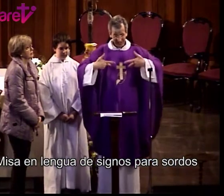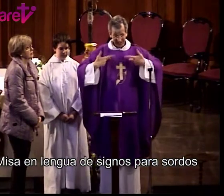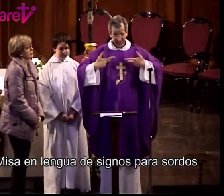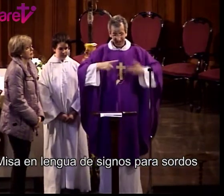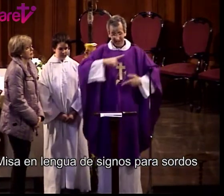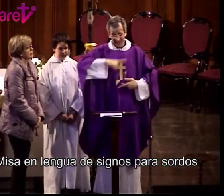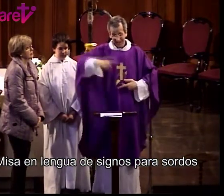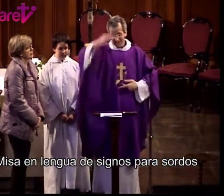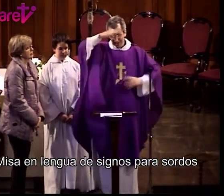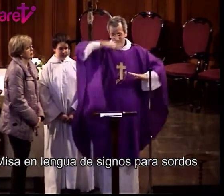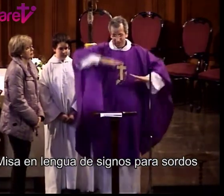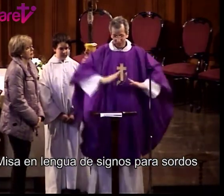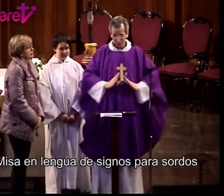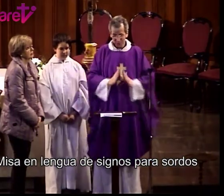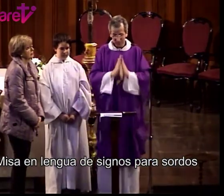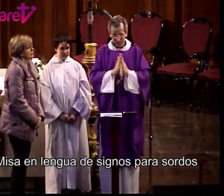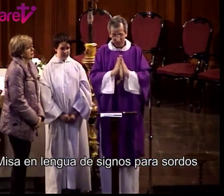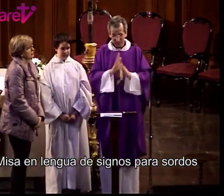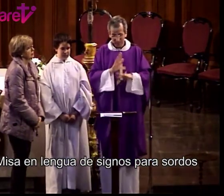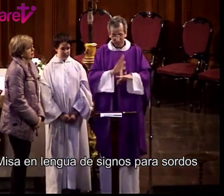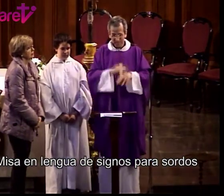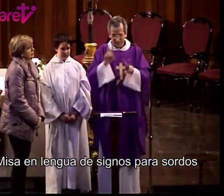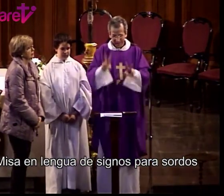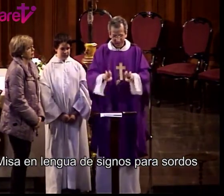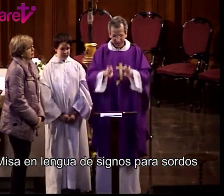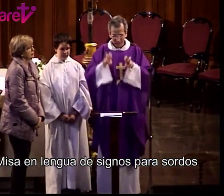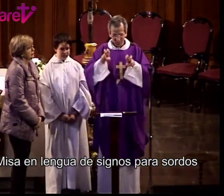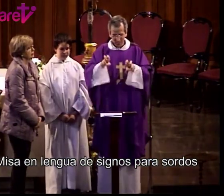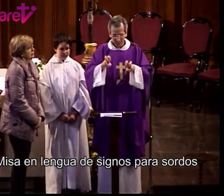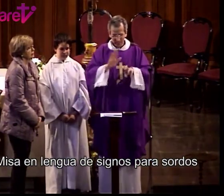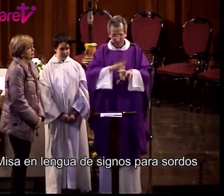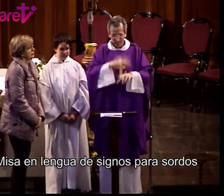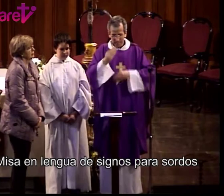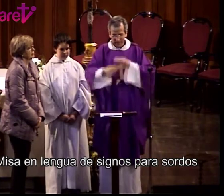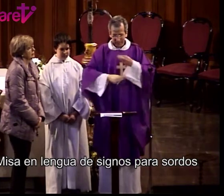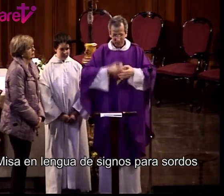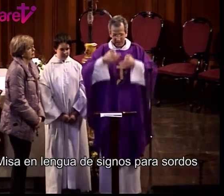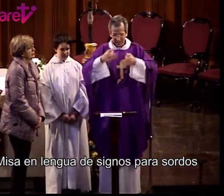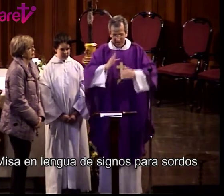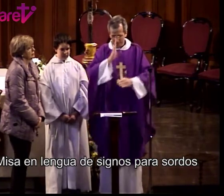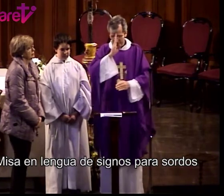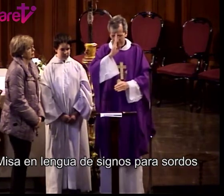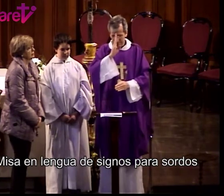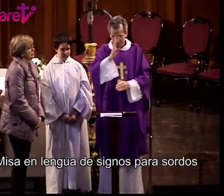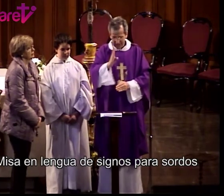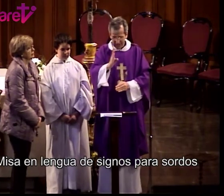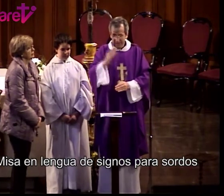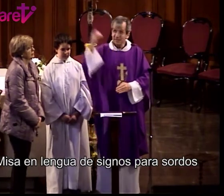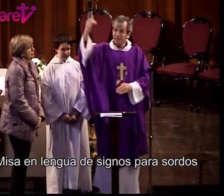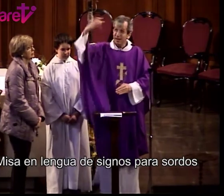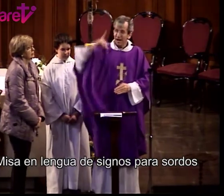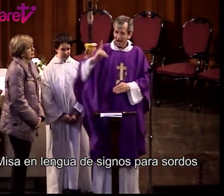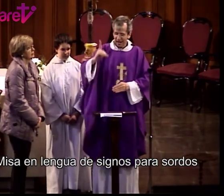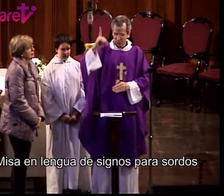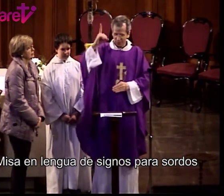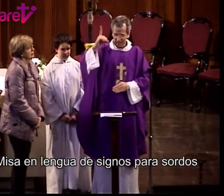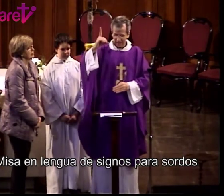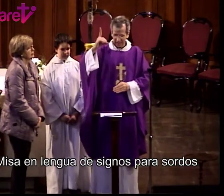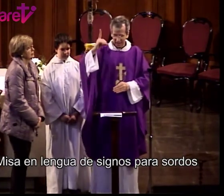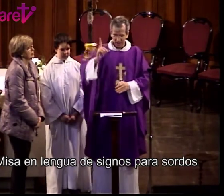alegría. Envíanos tu Espíritu para que nos renueve, para que nos haga siempre fieles a tu gracia.